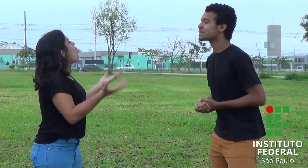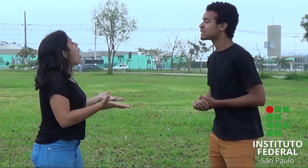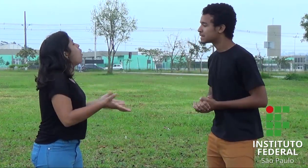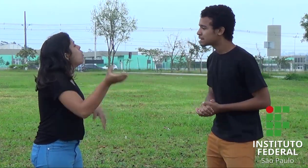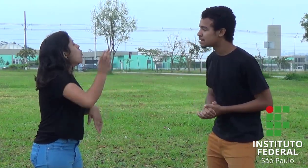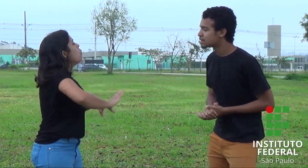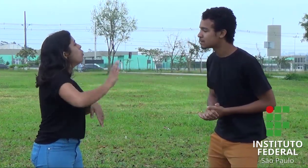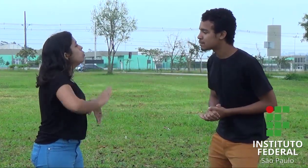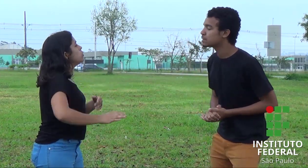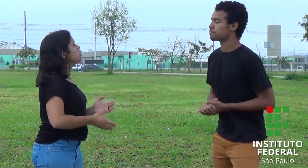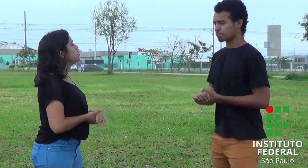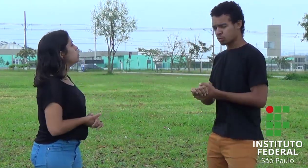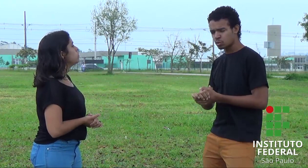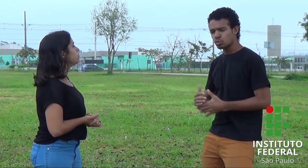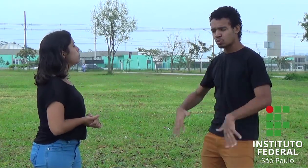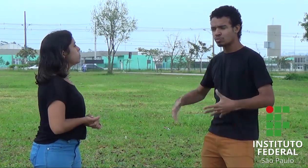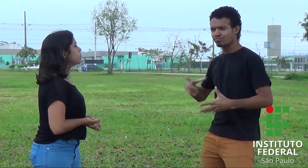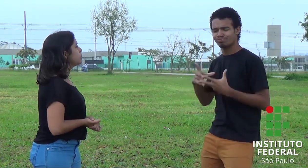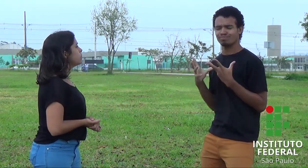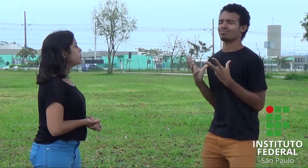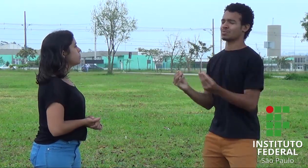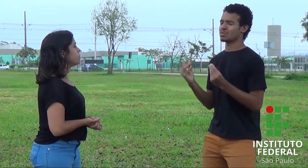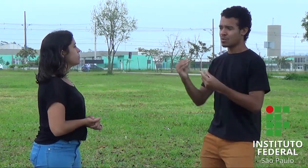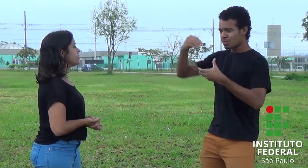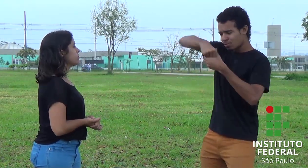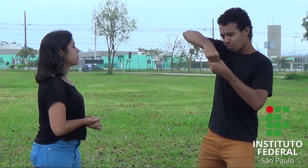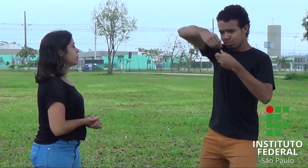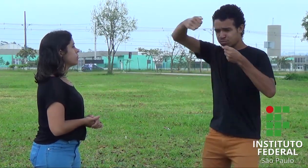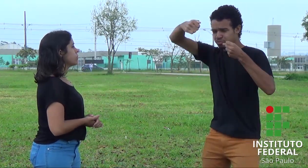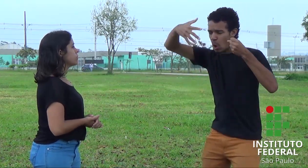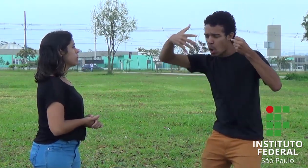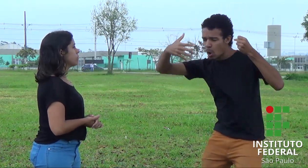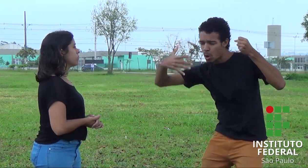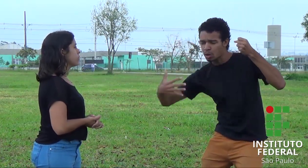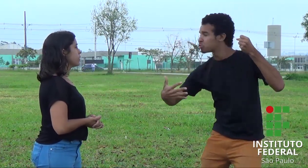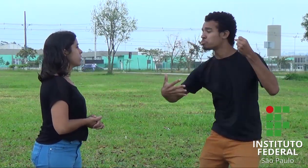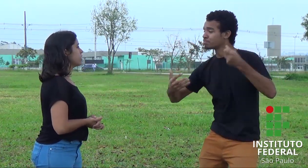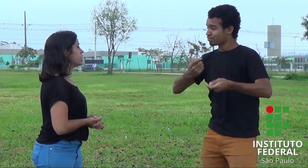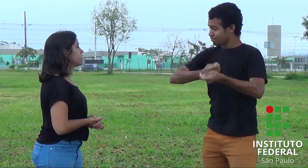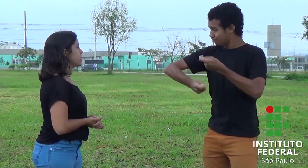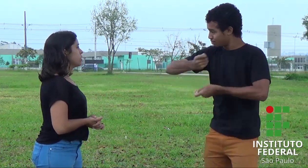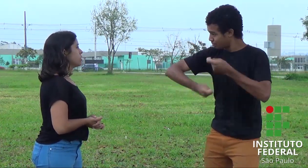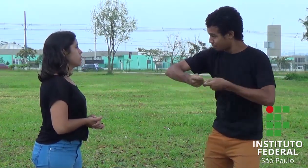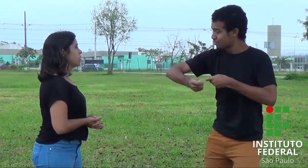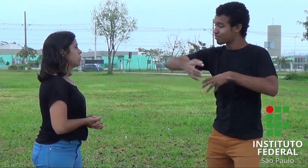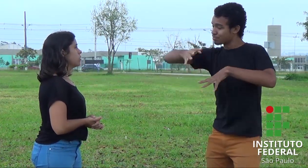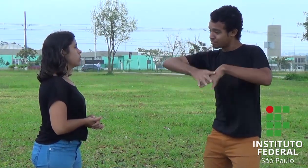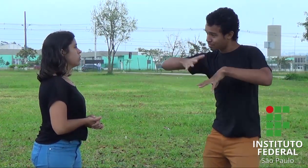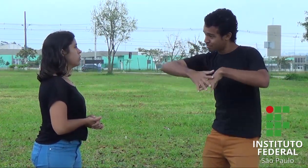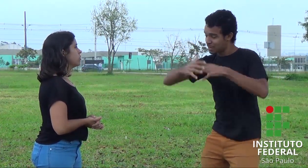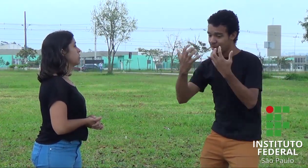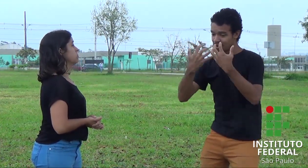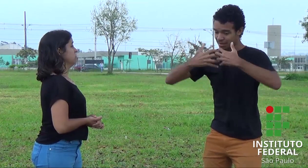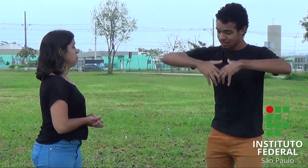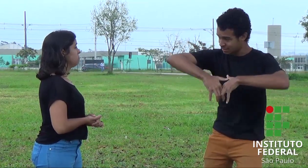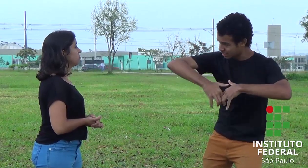são os cursos? Ah, tem uma variedade de cursos. Por exemplo, administração, logística,